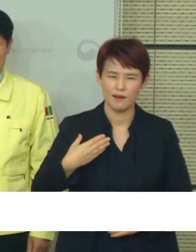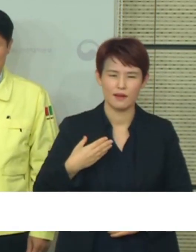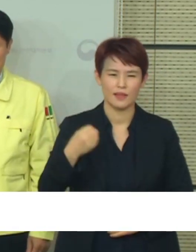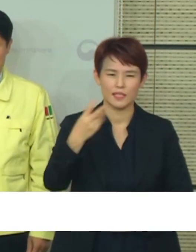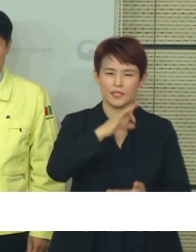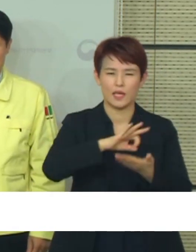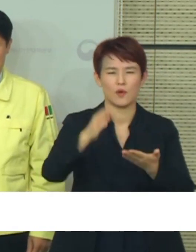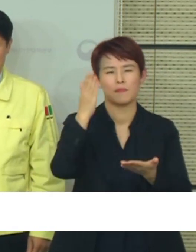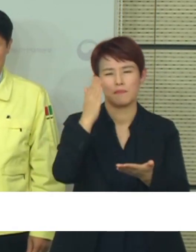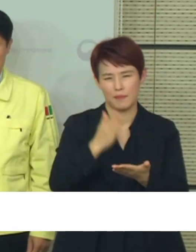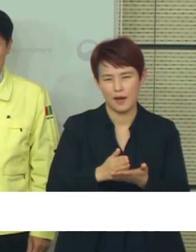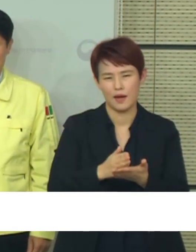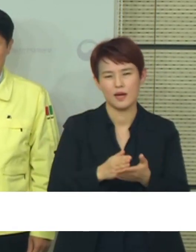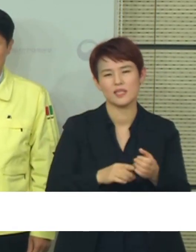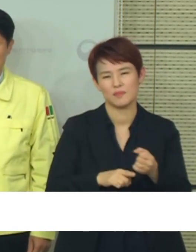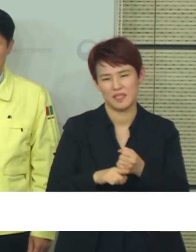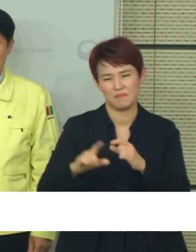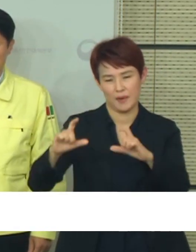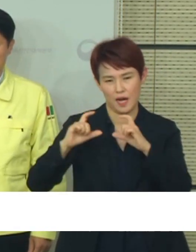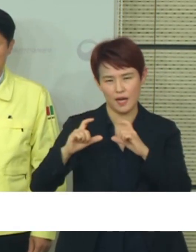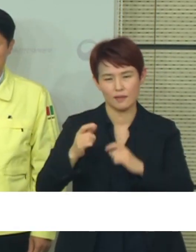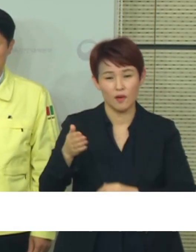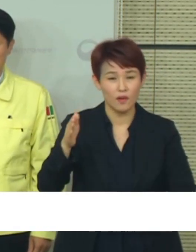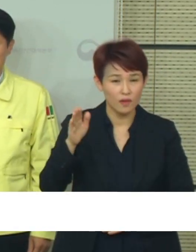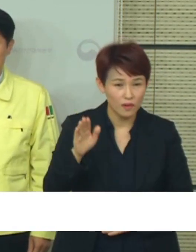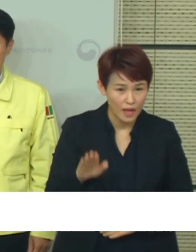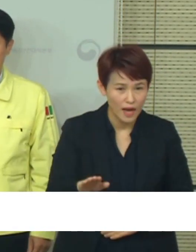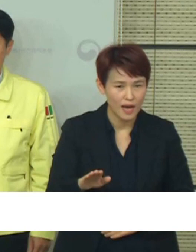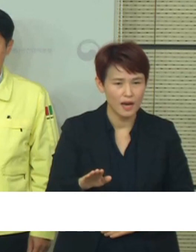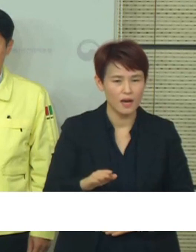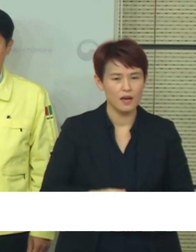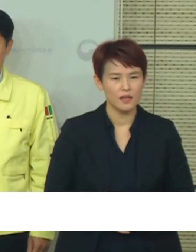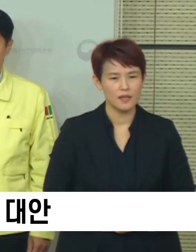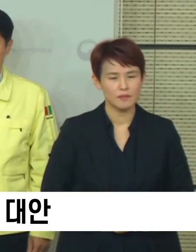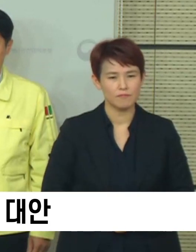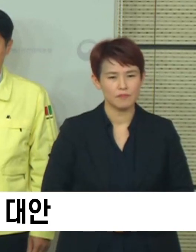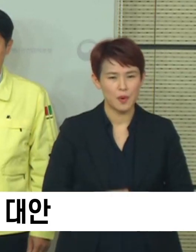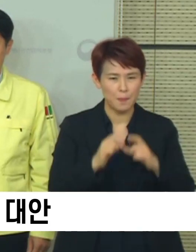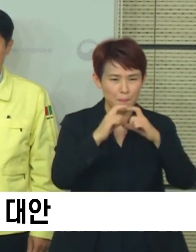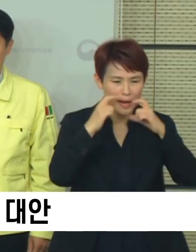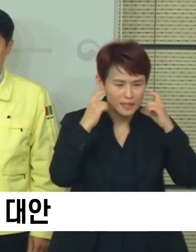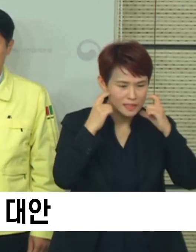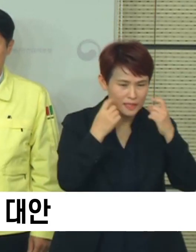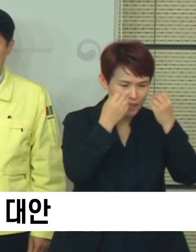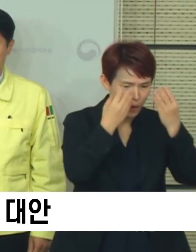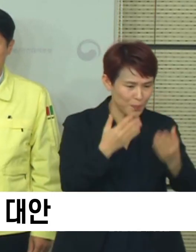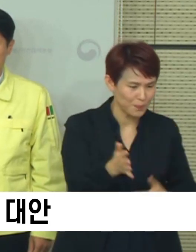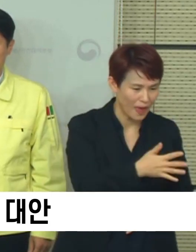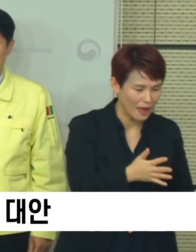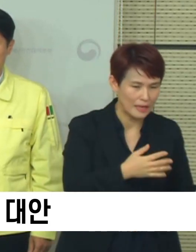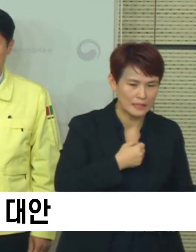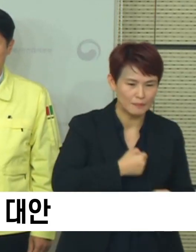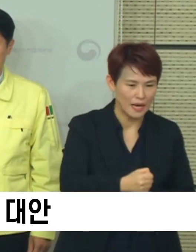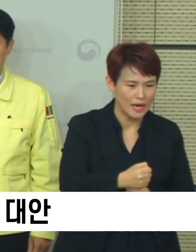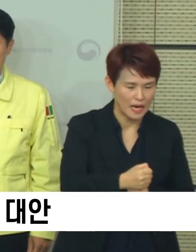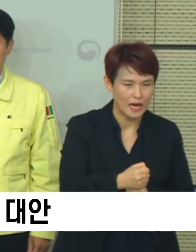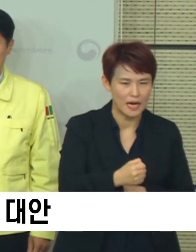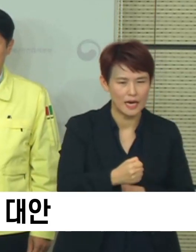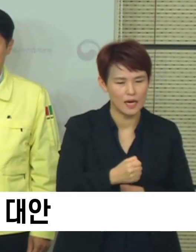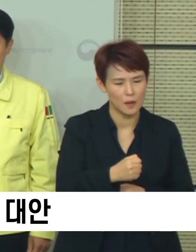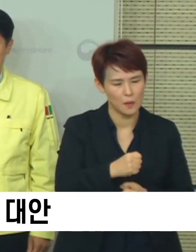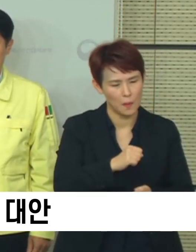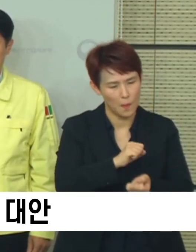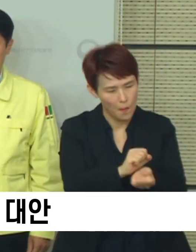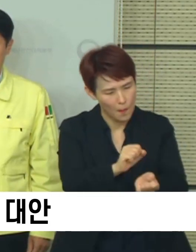권장하지는 않는다입니다. 그렇지만 다만 새롭게 교체할 마스크가 없는 경우에는 마스크의 오염